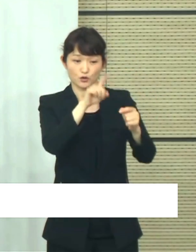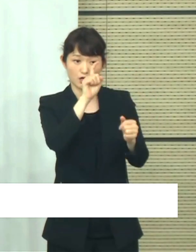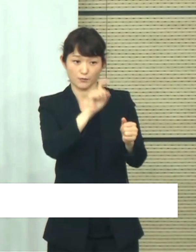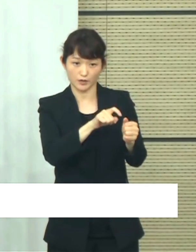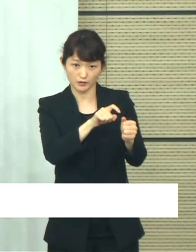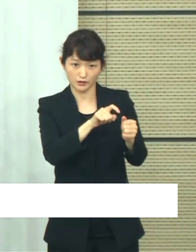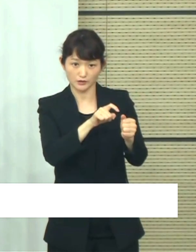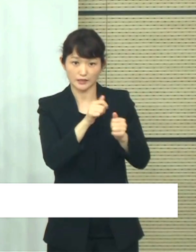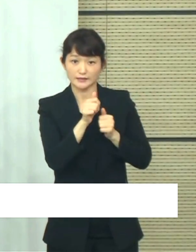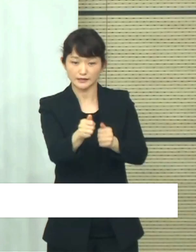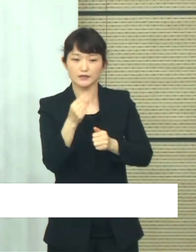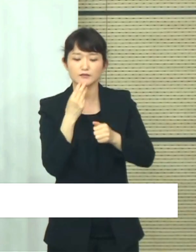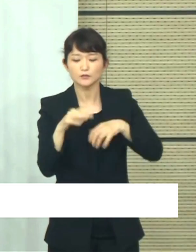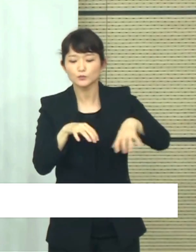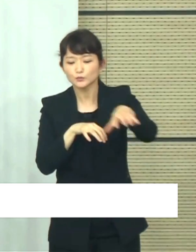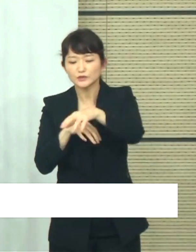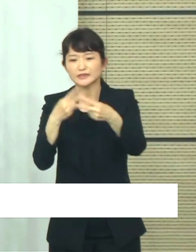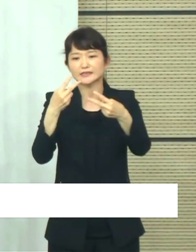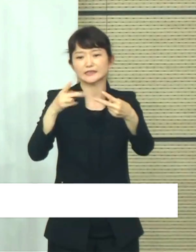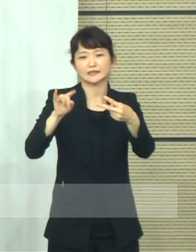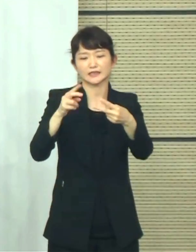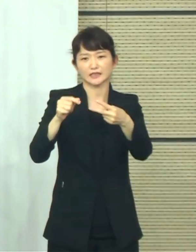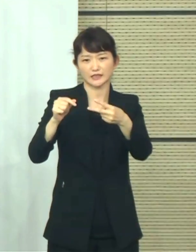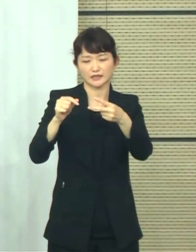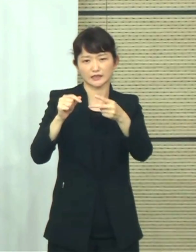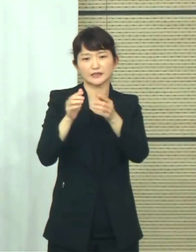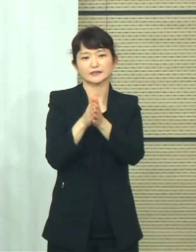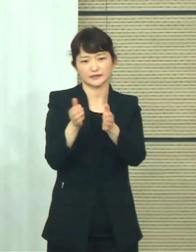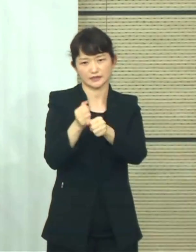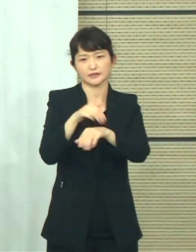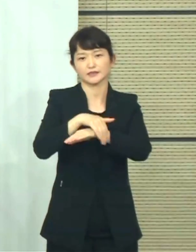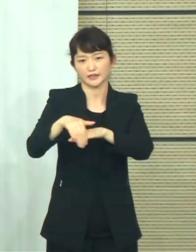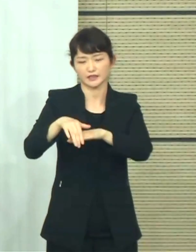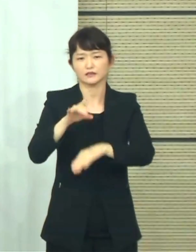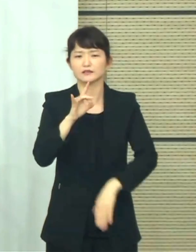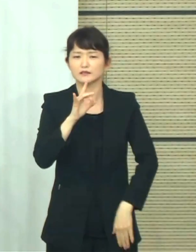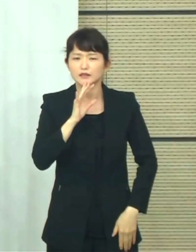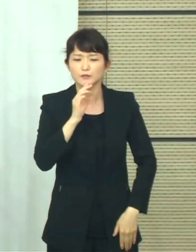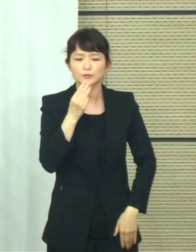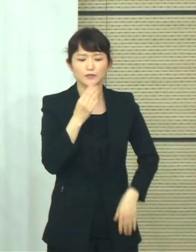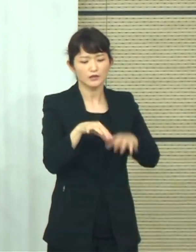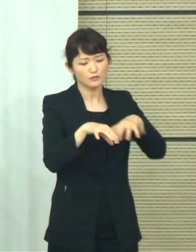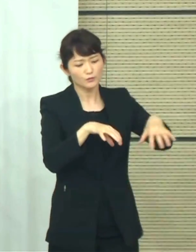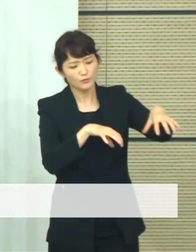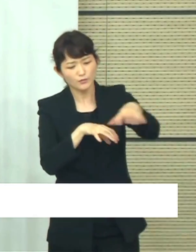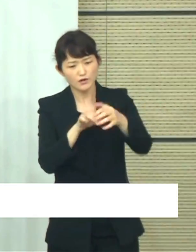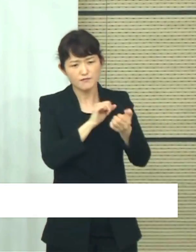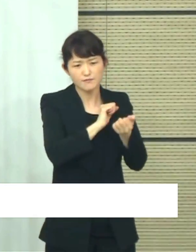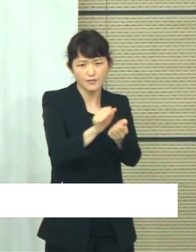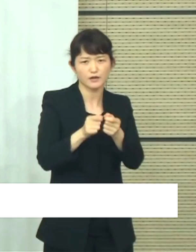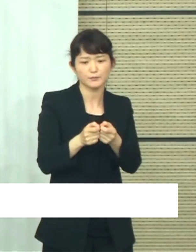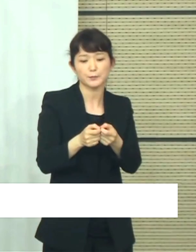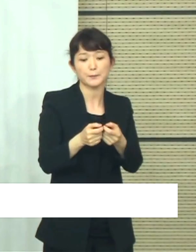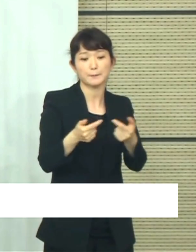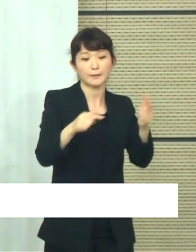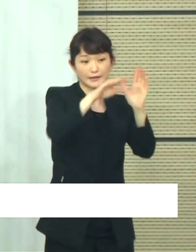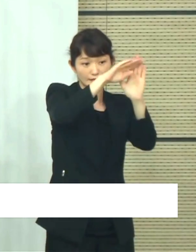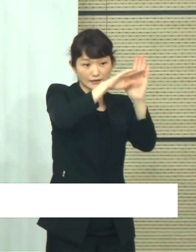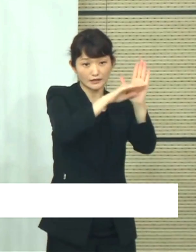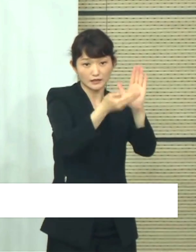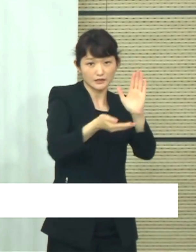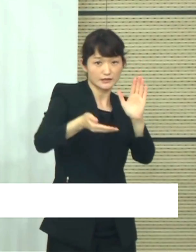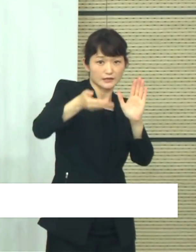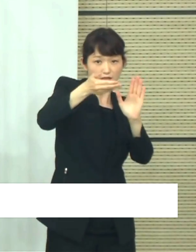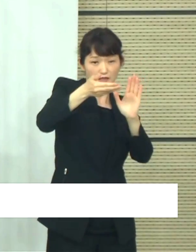따라 수도권은 2단계가 적용될 예정입니다. 다만 수도권의 유행이 커져 단계 상향